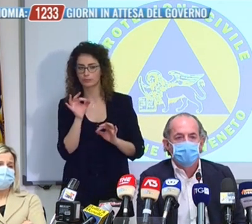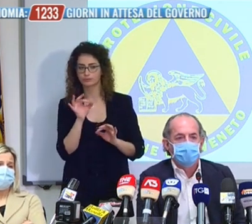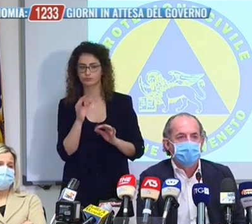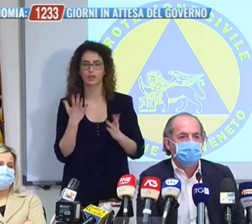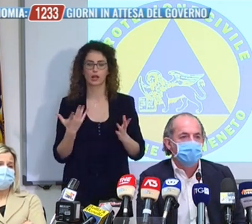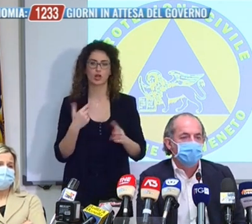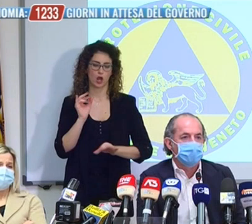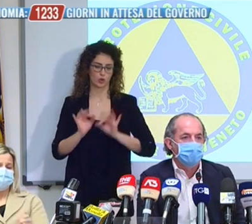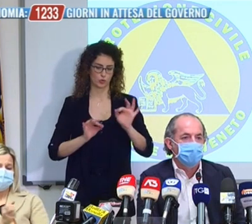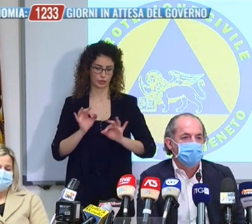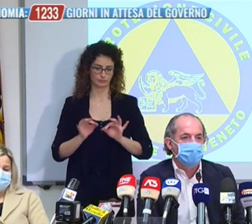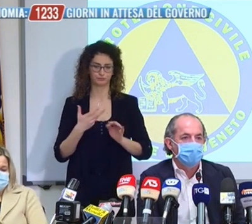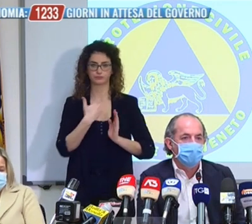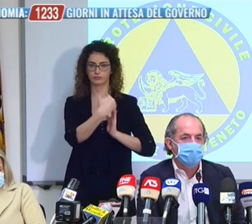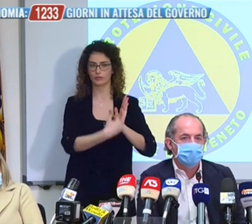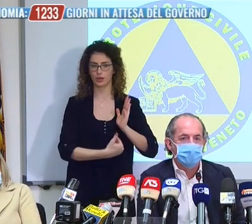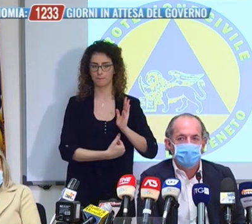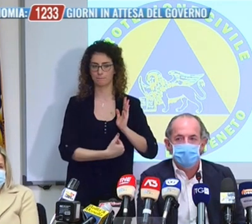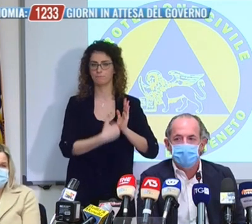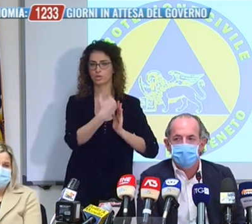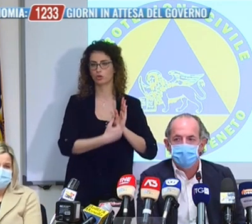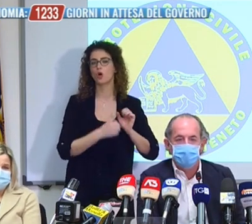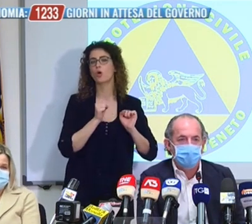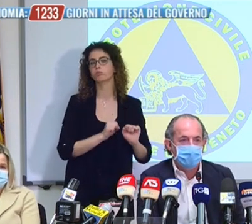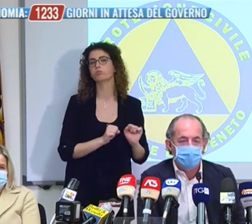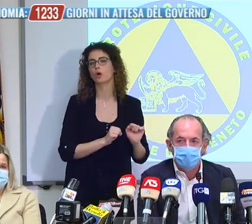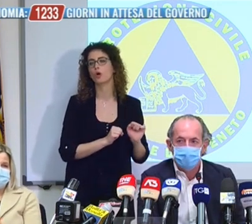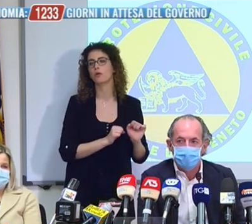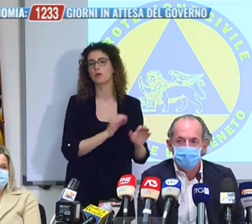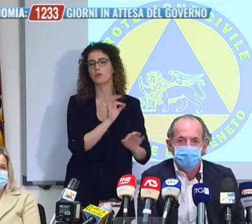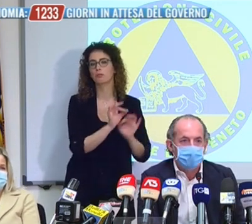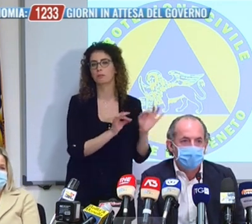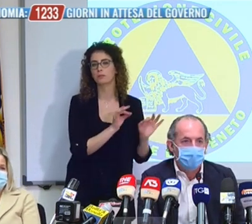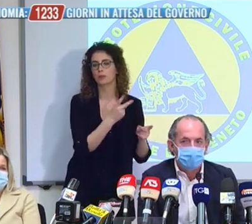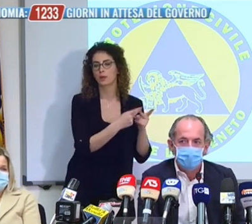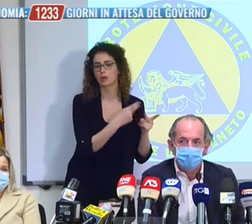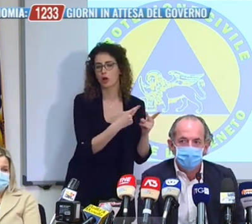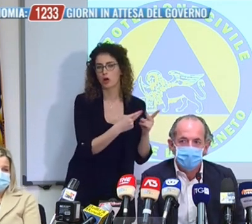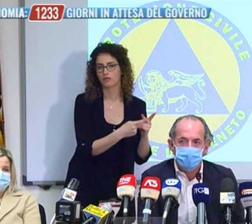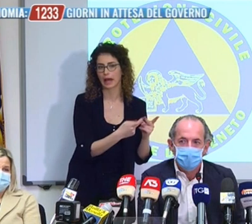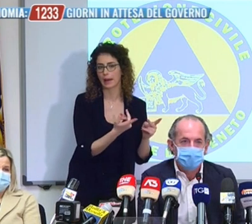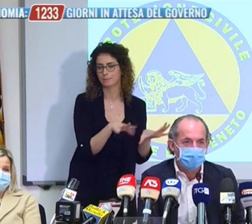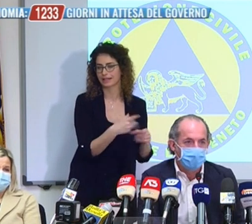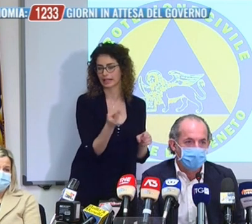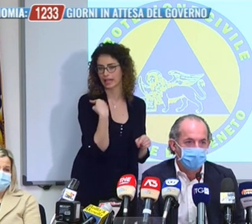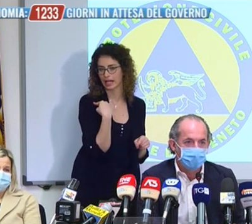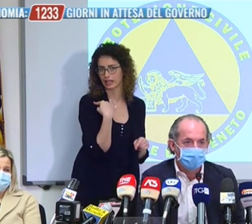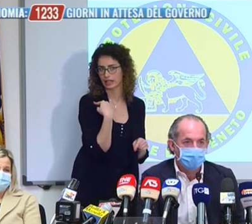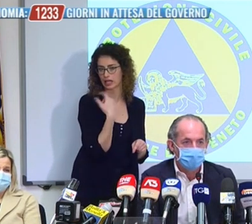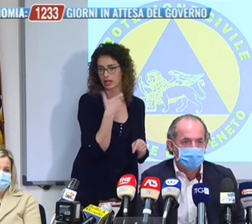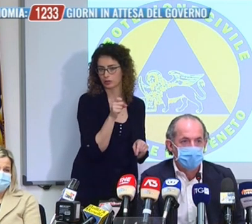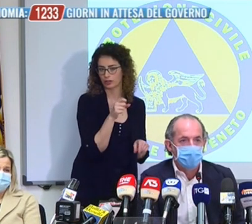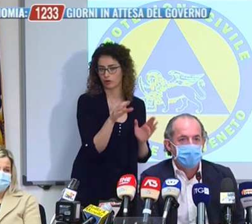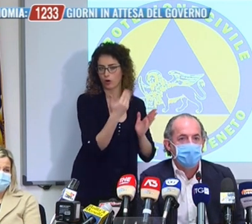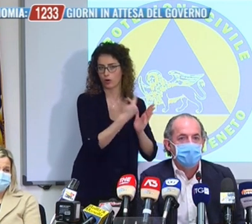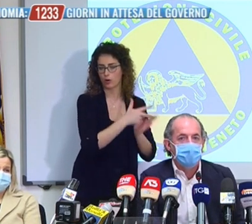rispetto alle cure, intanto il protocollo lo possono sperimentare, cioè, da ieri, perché è stato fatto l'altro ieri, quindi non so che sperimentazione abbiamo fatto in un